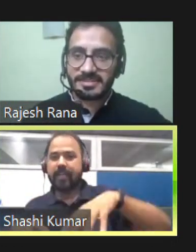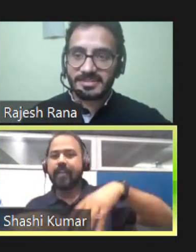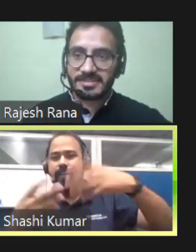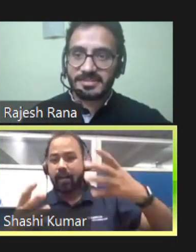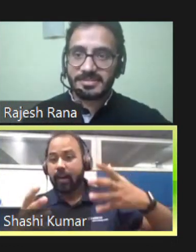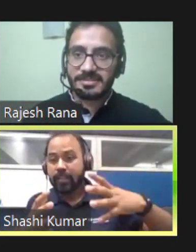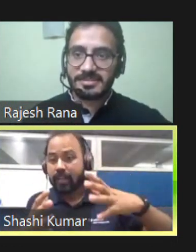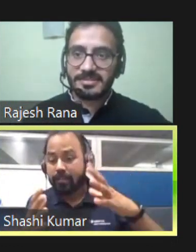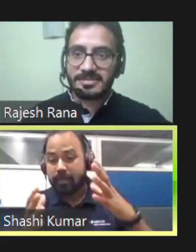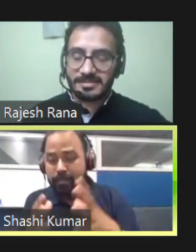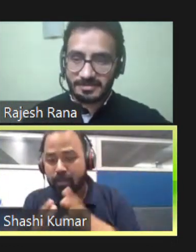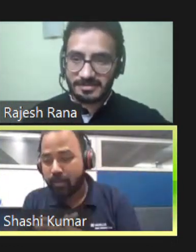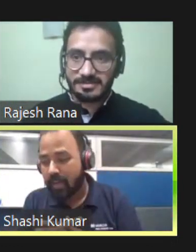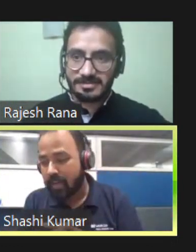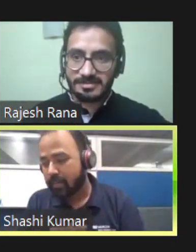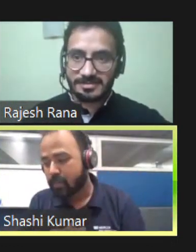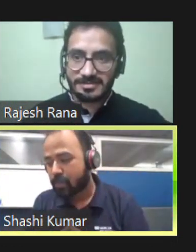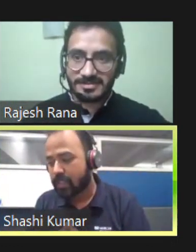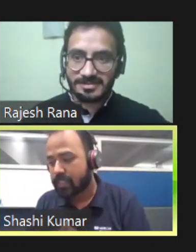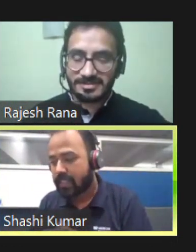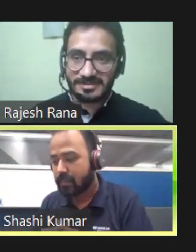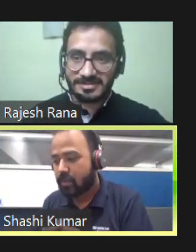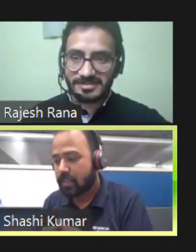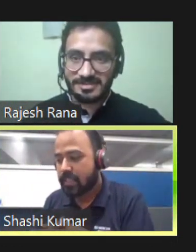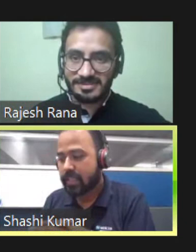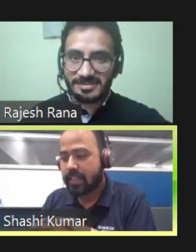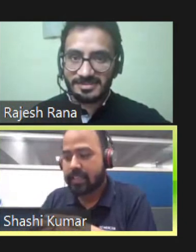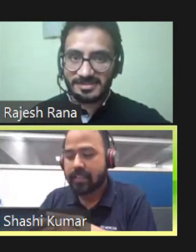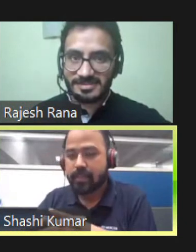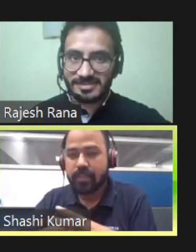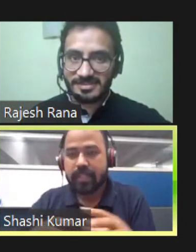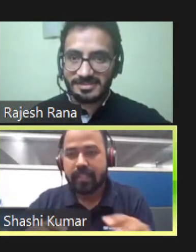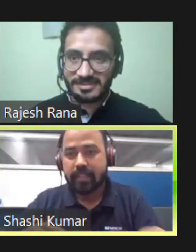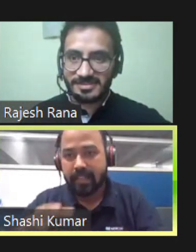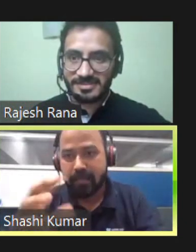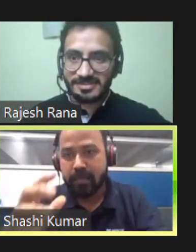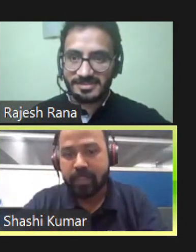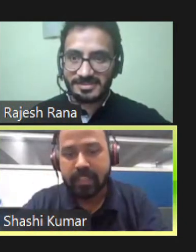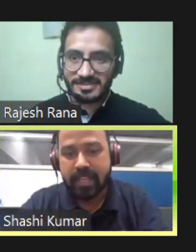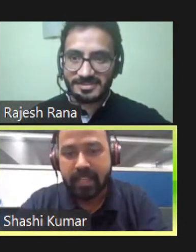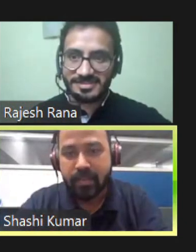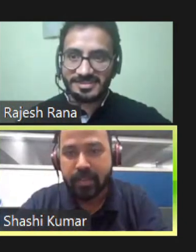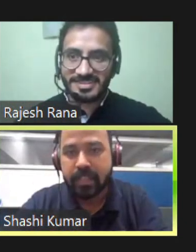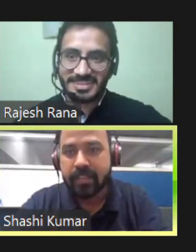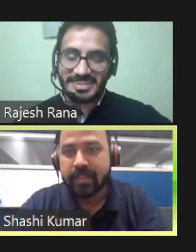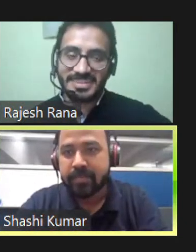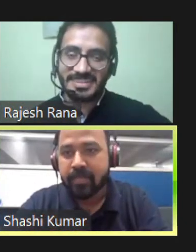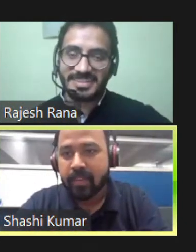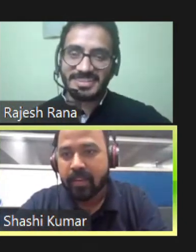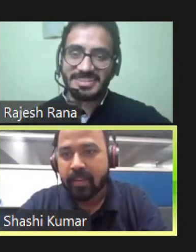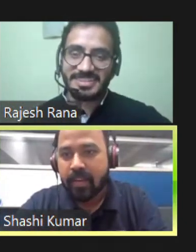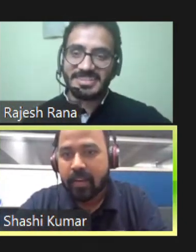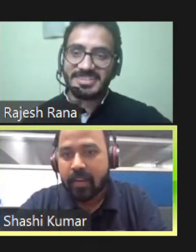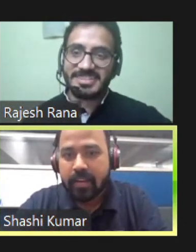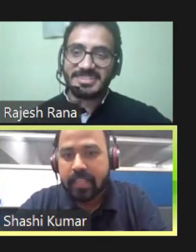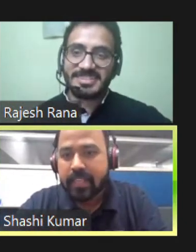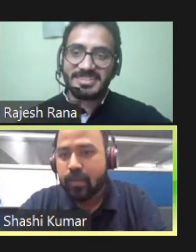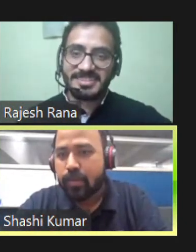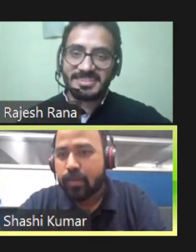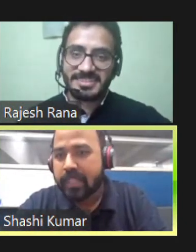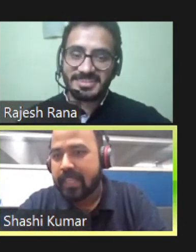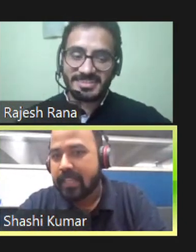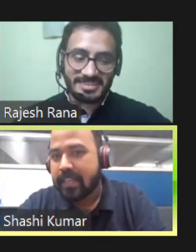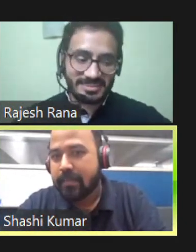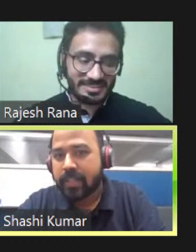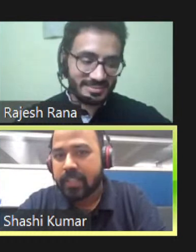तो गाना ही है। अच्छा, आपको थोड़ा सा ये ना बहुत अच्छा लगेगा कि सुन के कि गाने भी होते हैं साइन लैंग्वेज में। कितने लोगों को पता है